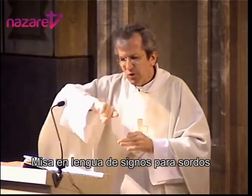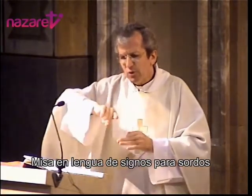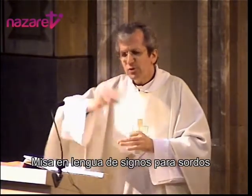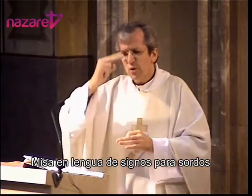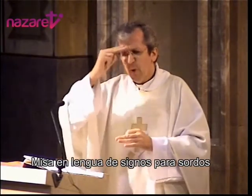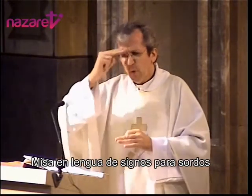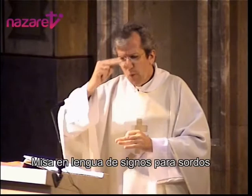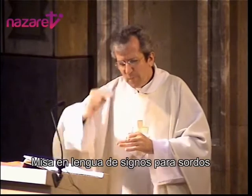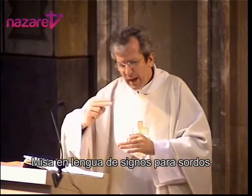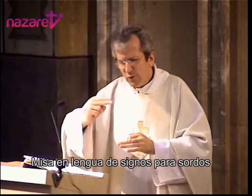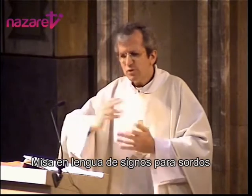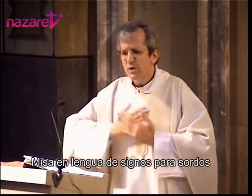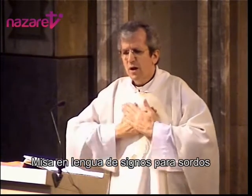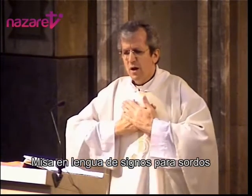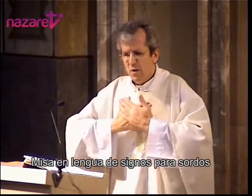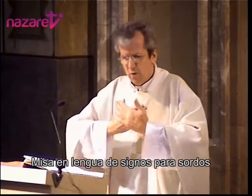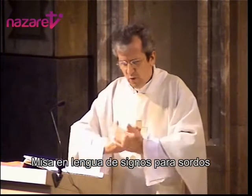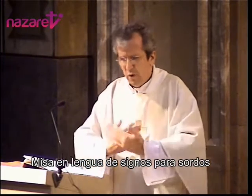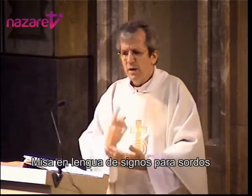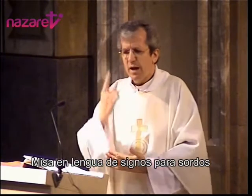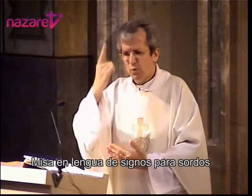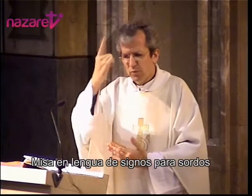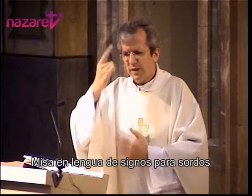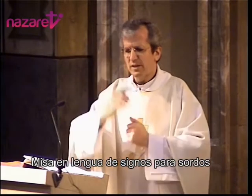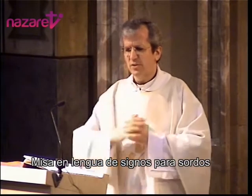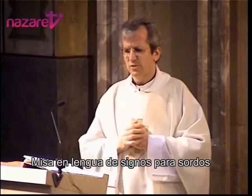nosotros cumplamos la voluntad de Dios.